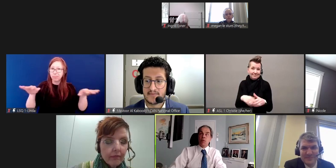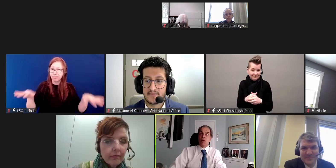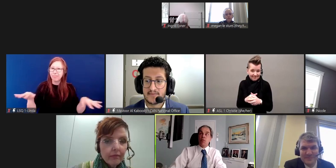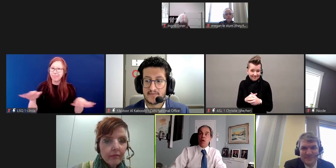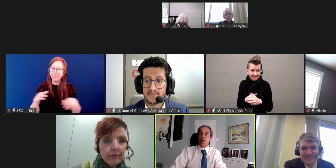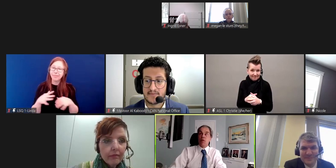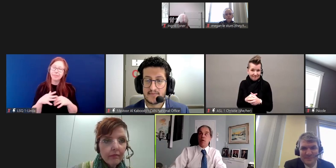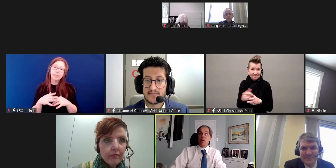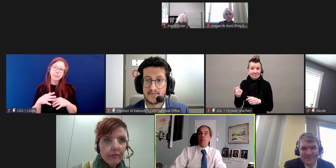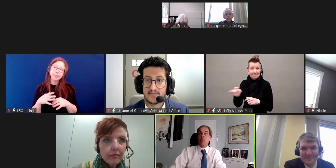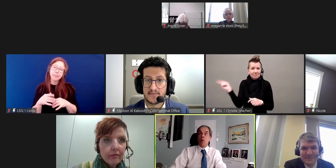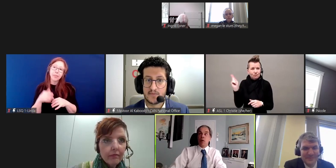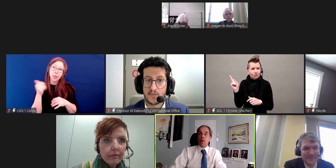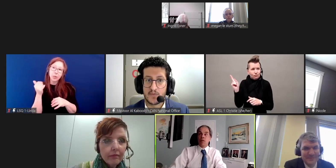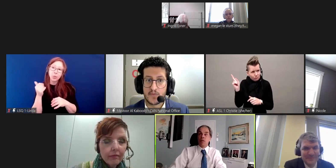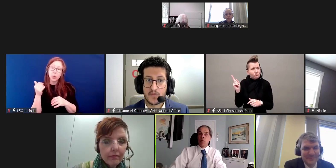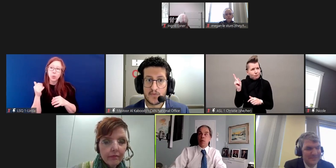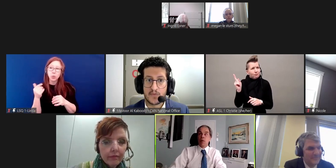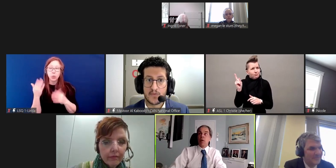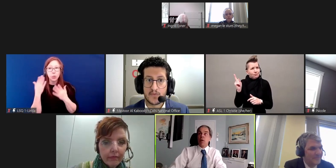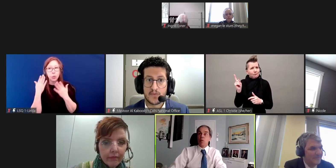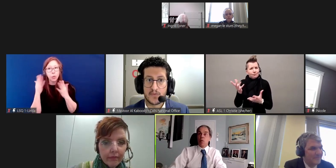plus d'intérêt,